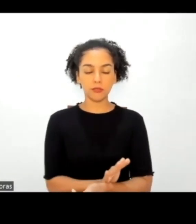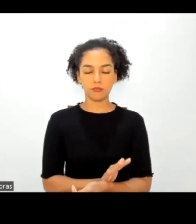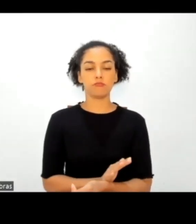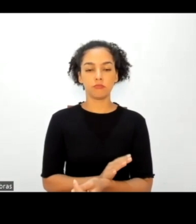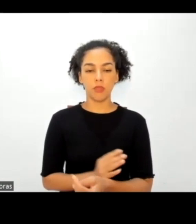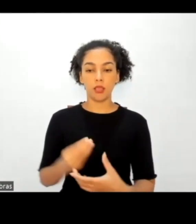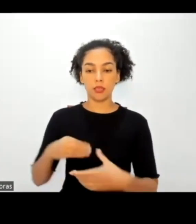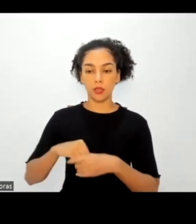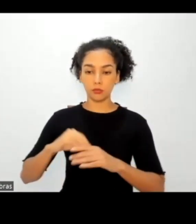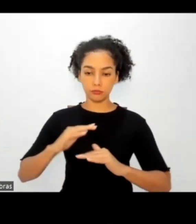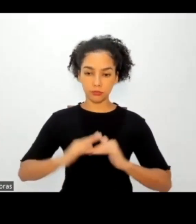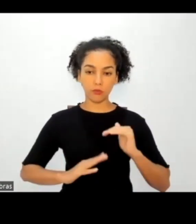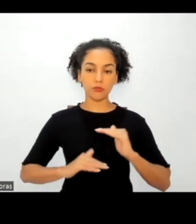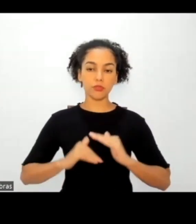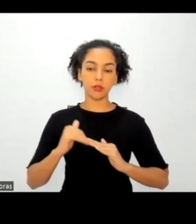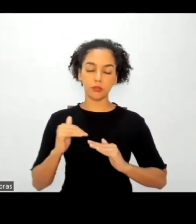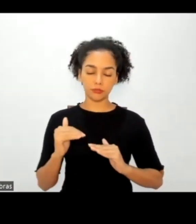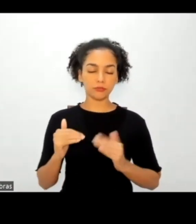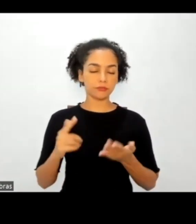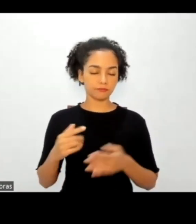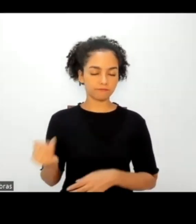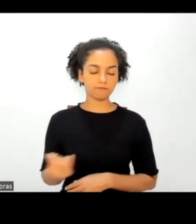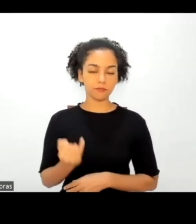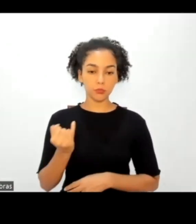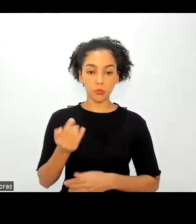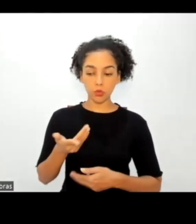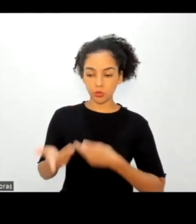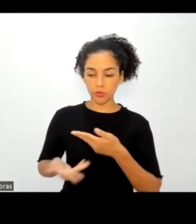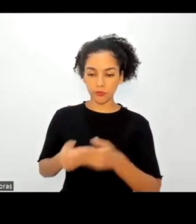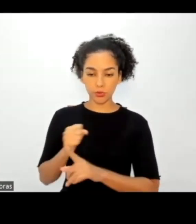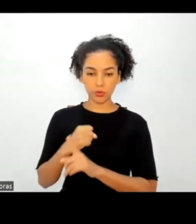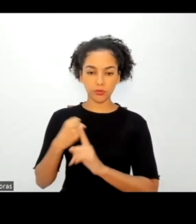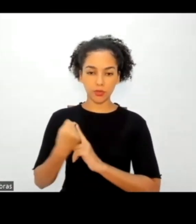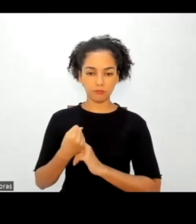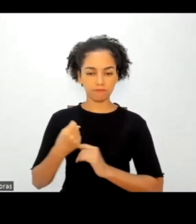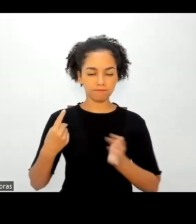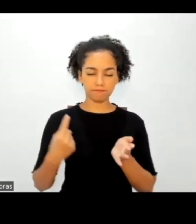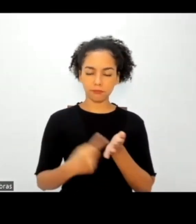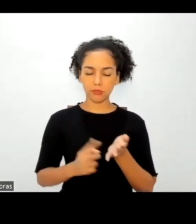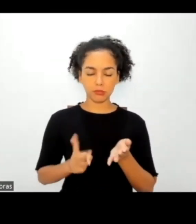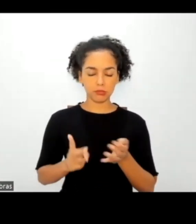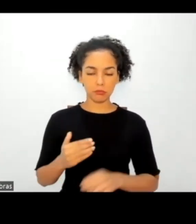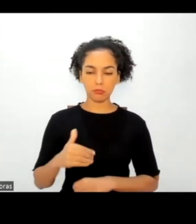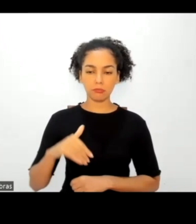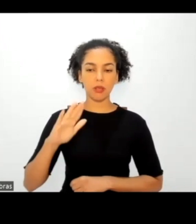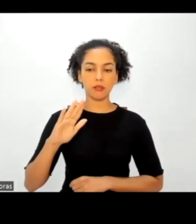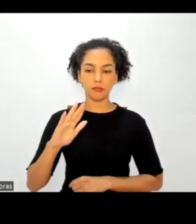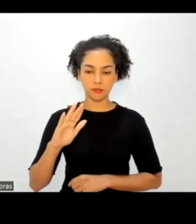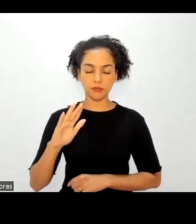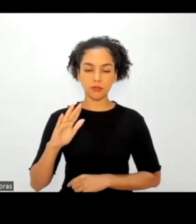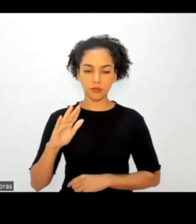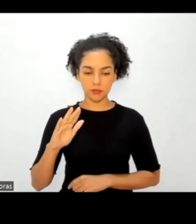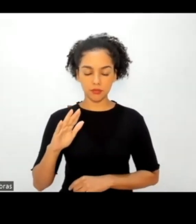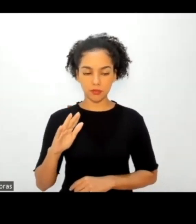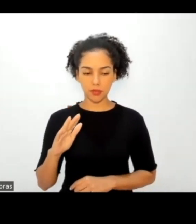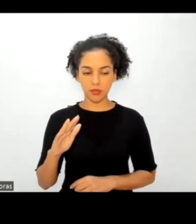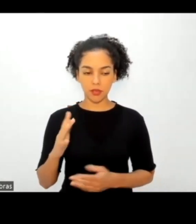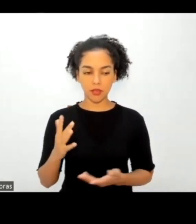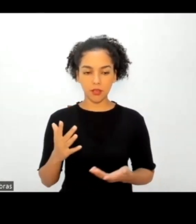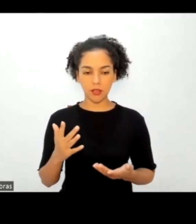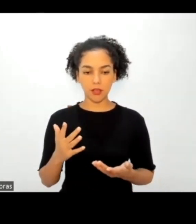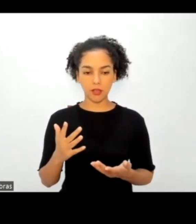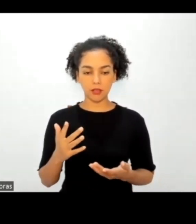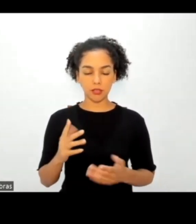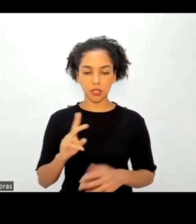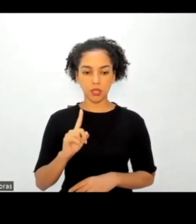tão caro à profissão e que o serviço social vem se comprometendo cada vez mais, né, com as não